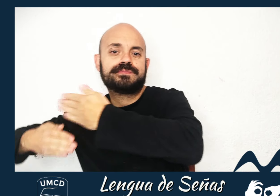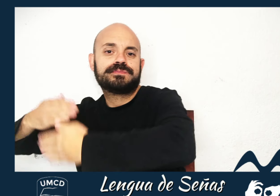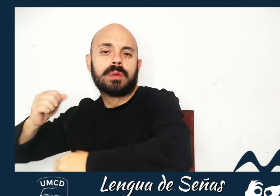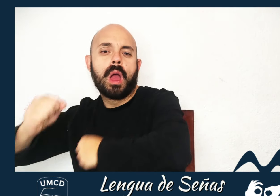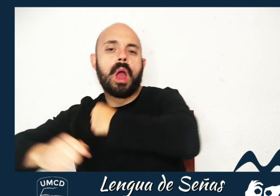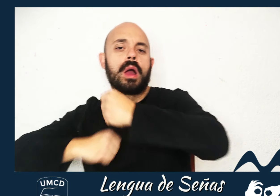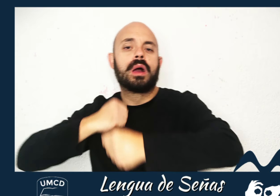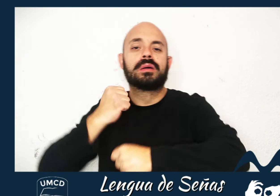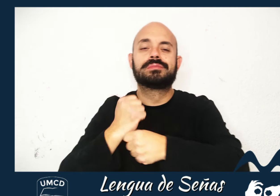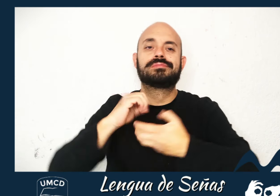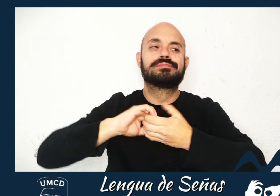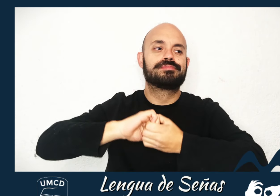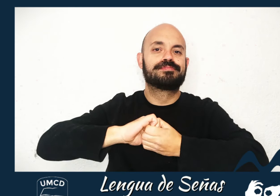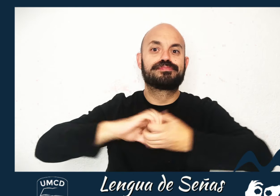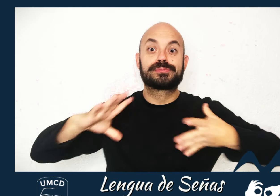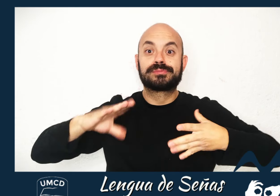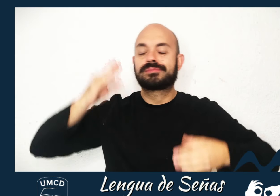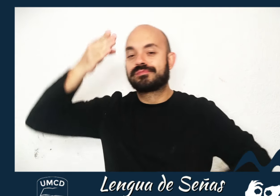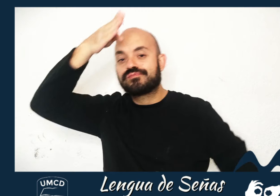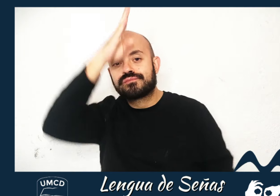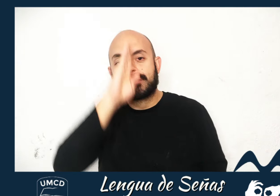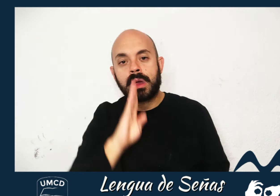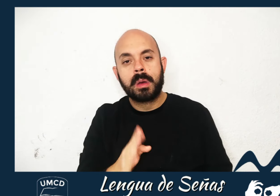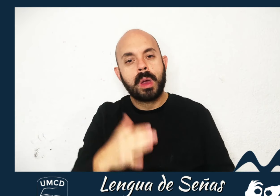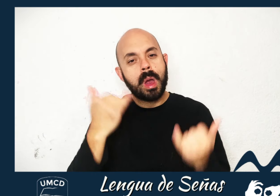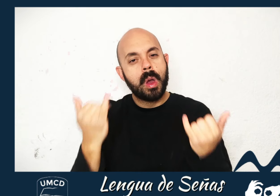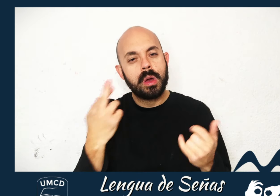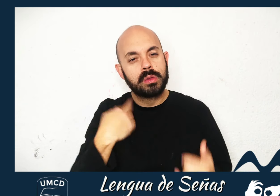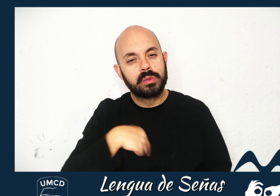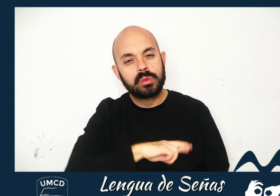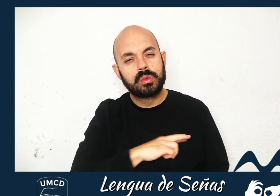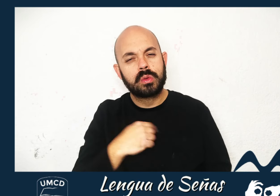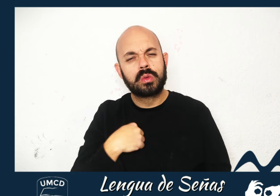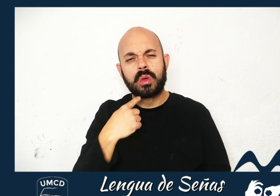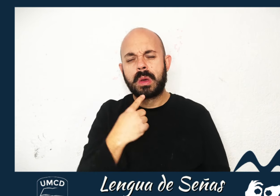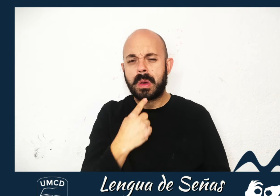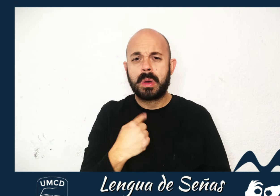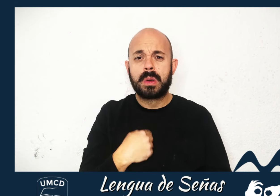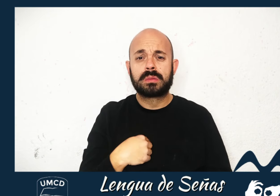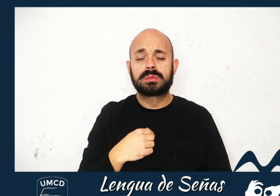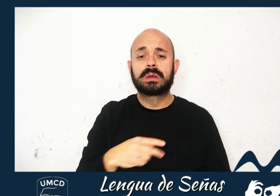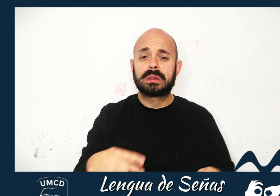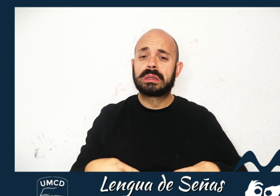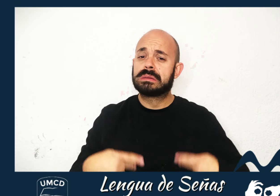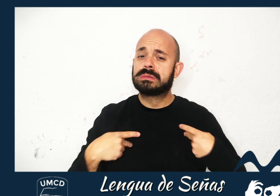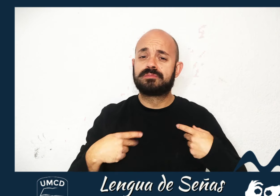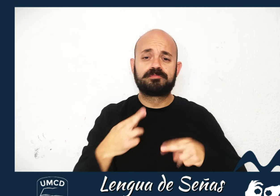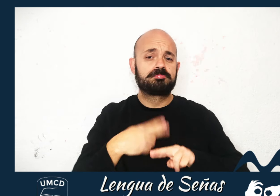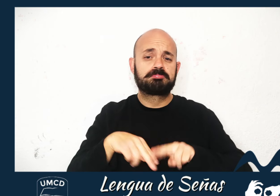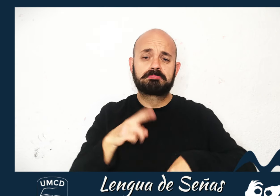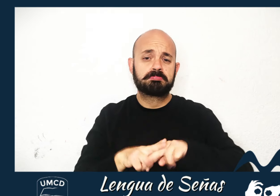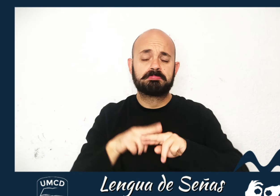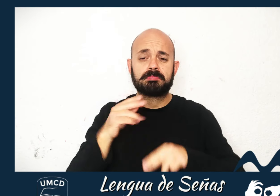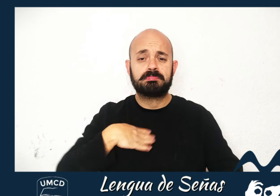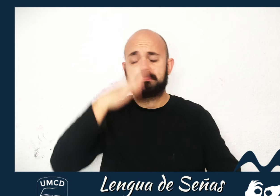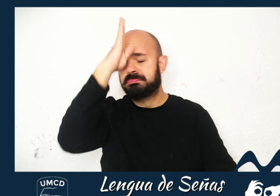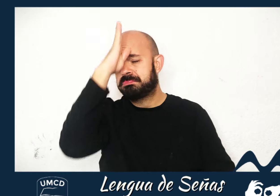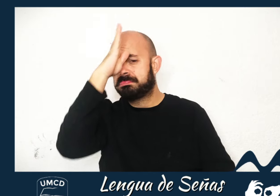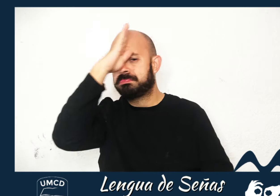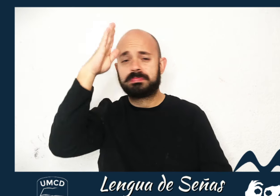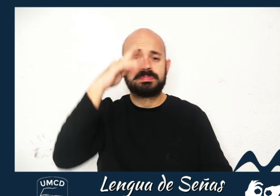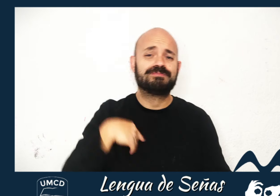tenido. Y ahora nosotros, los que nacemos en pecado, como nos dice en algunos pasajes en el Nuevo